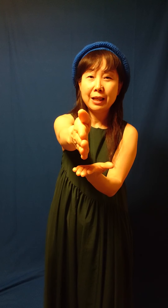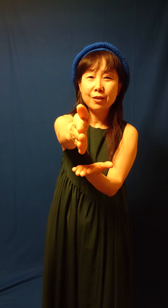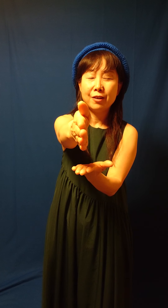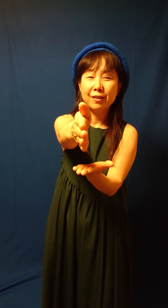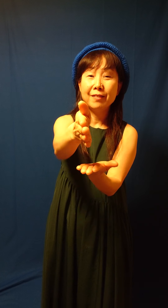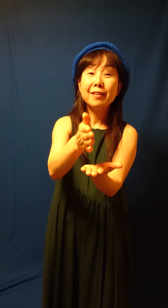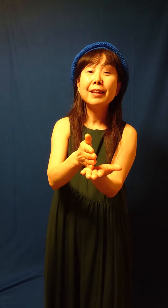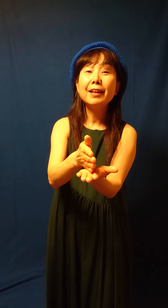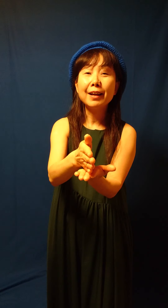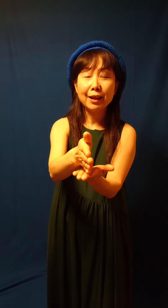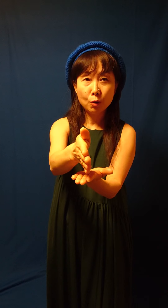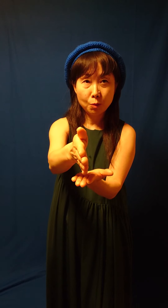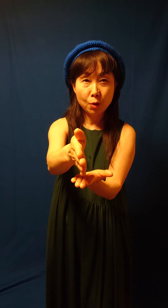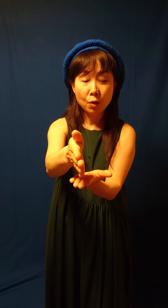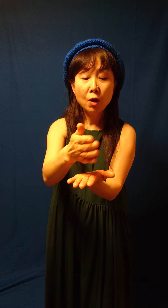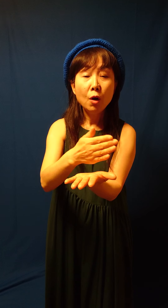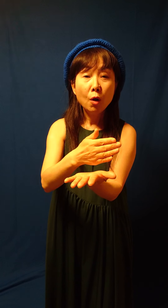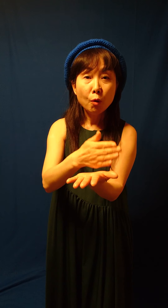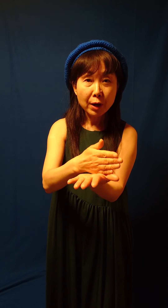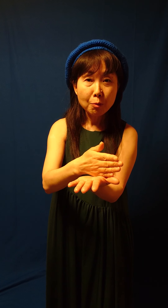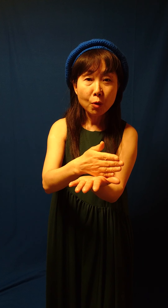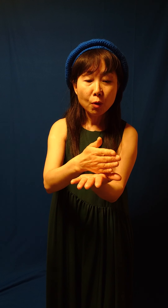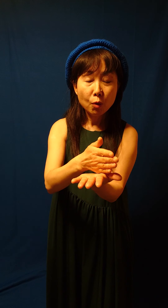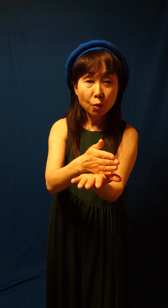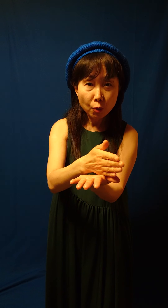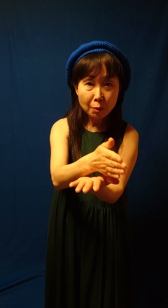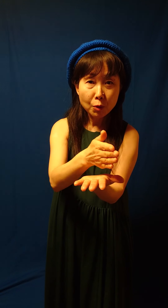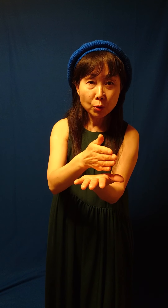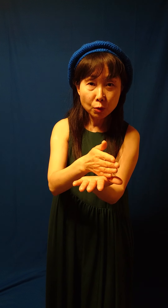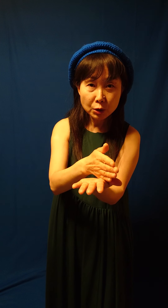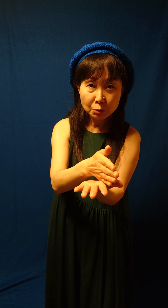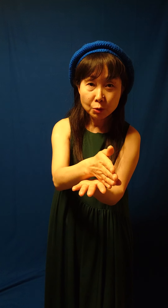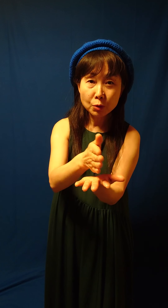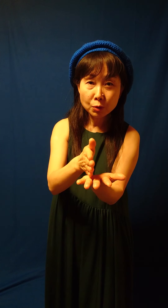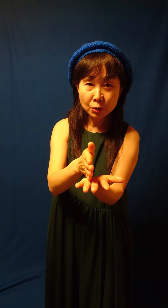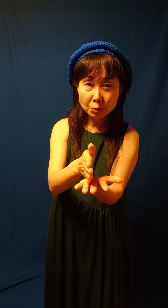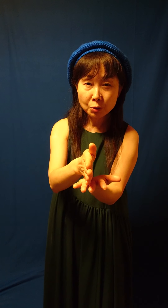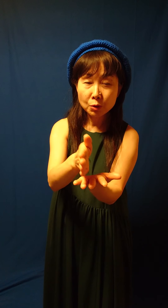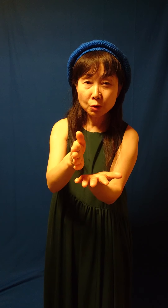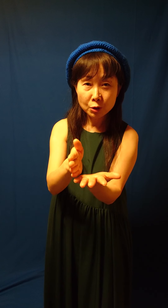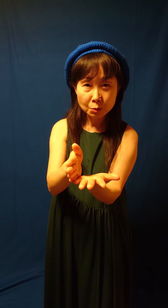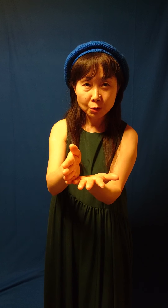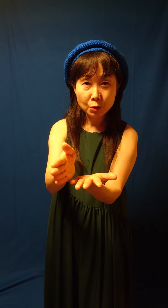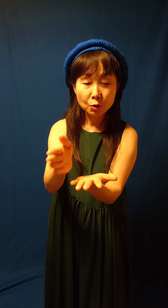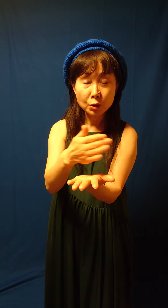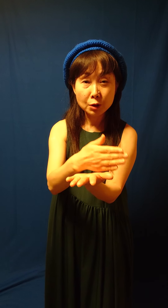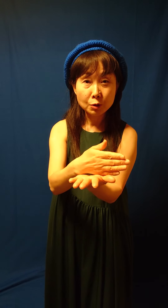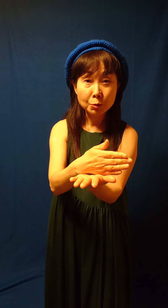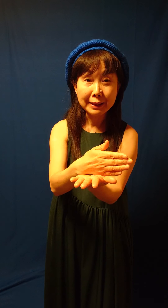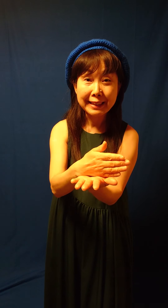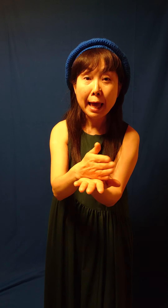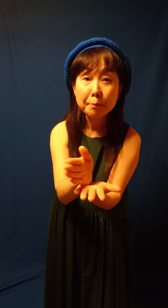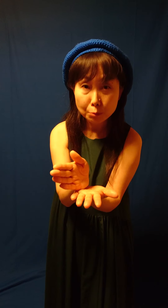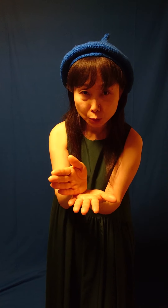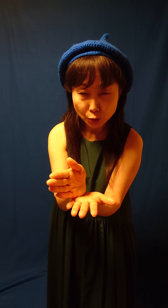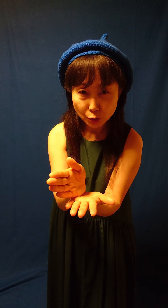よなんだけども、これもこれも、このコースもこのコースもこのコースもこのコースも全部